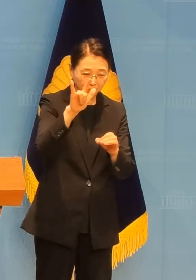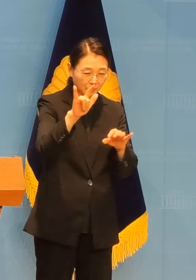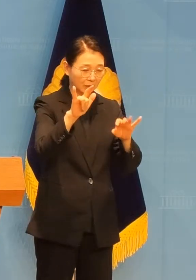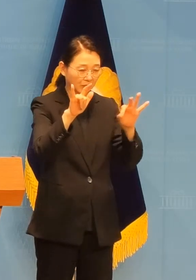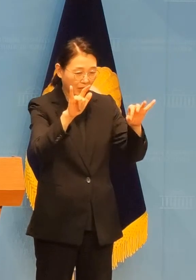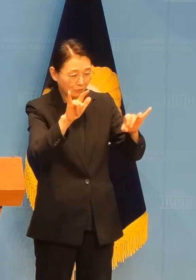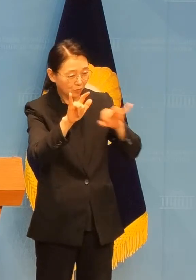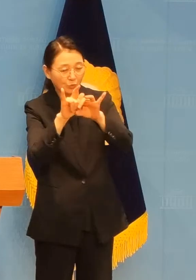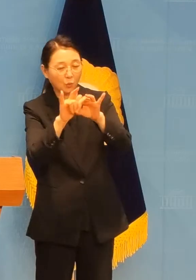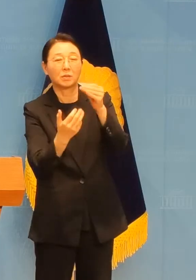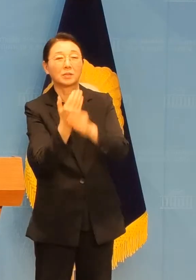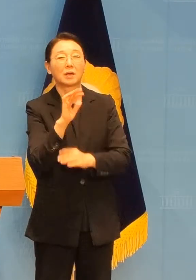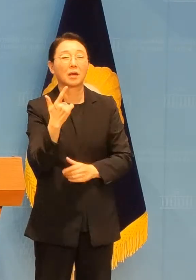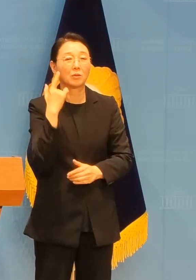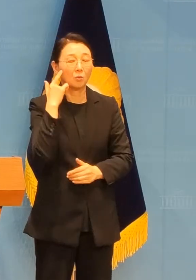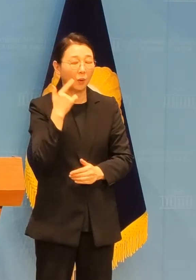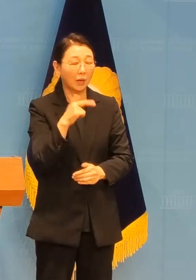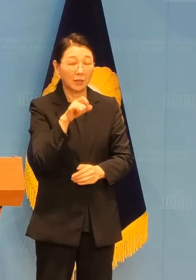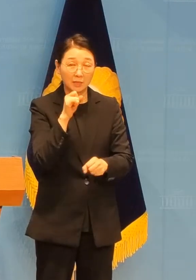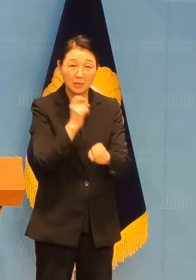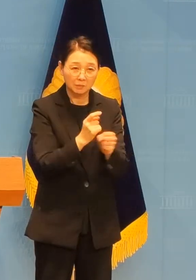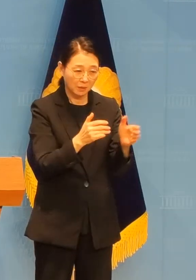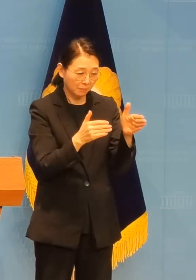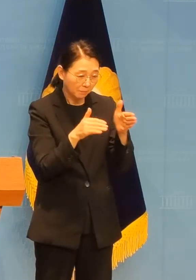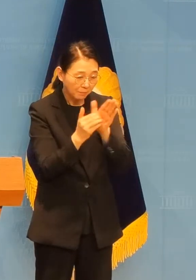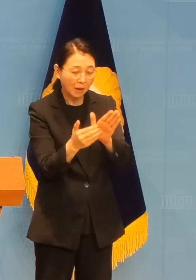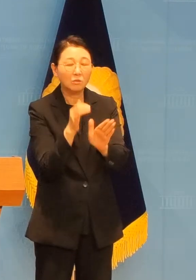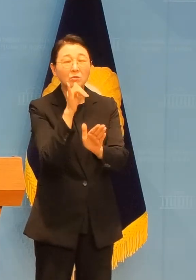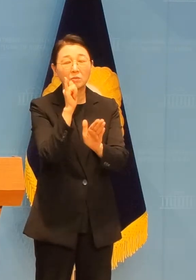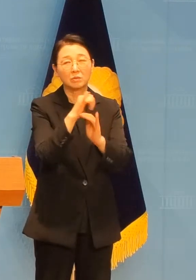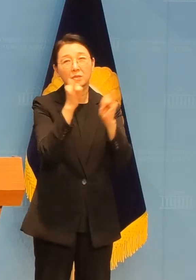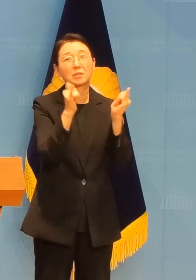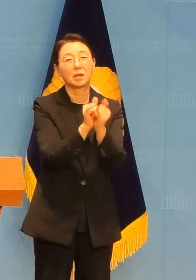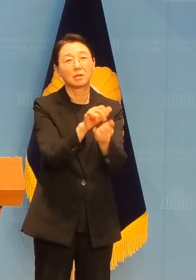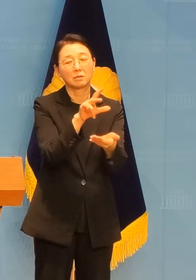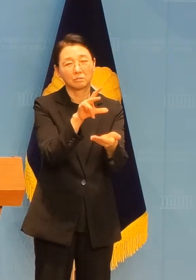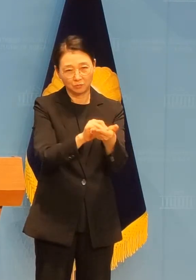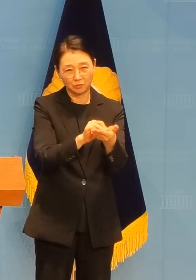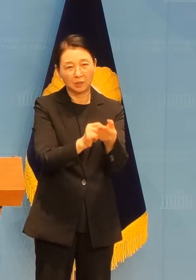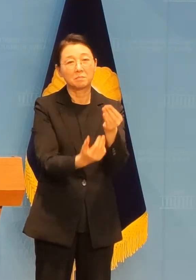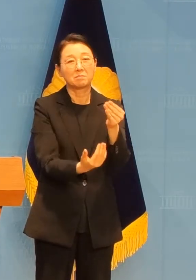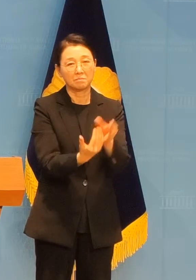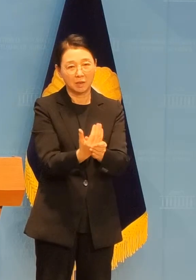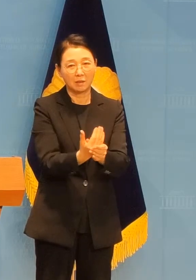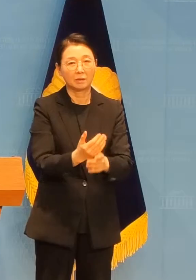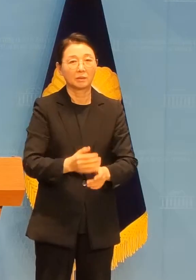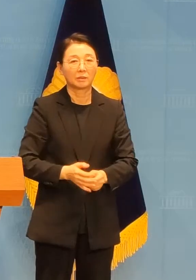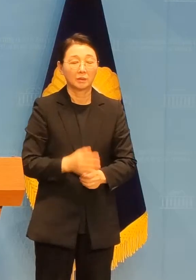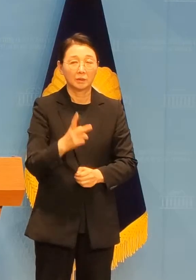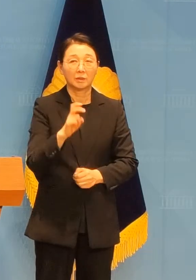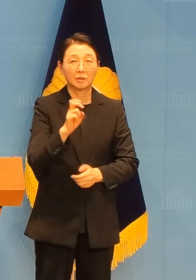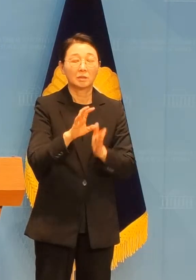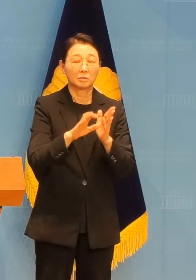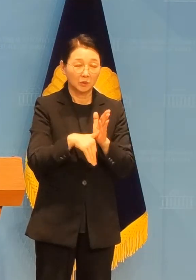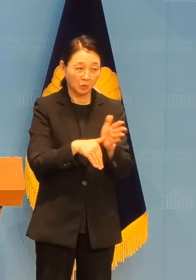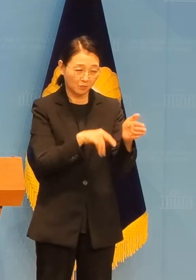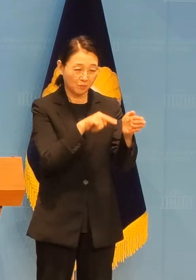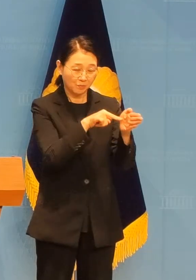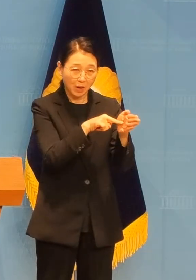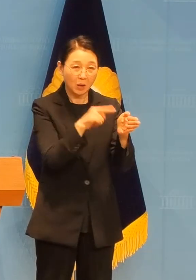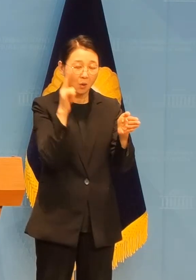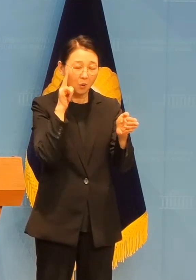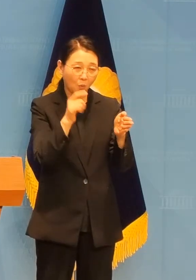사고가 아니라 막을 수 있었던 명백한 사회적 참사입니다. 2020년 로컬라이저 개량